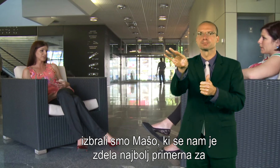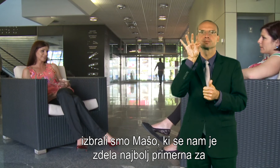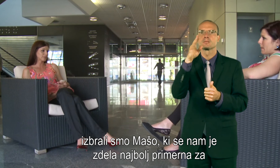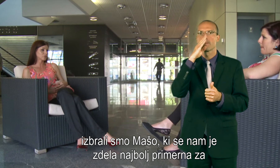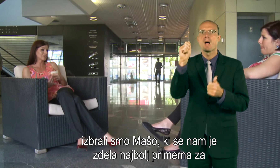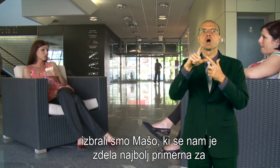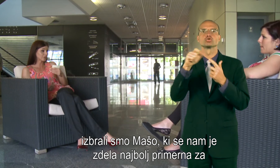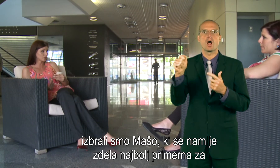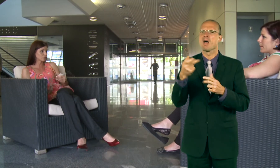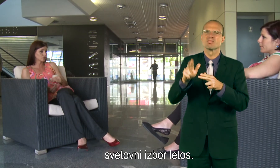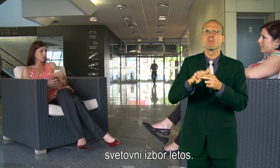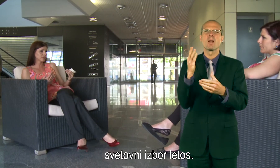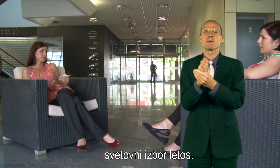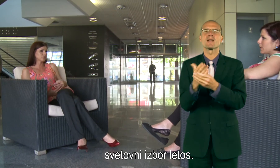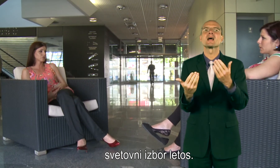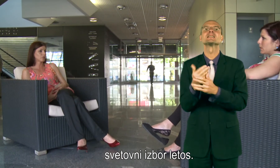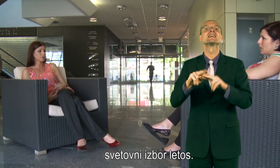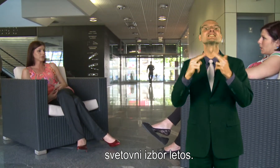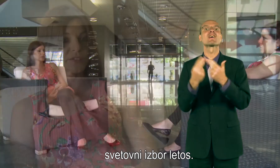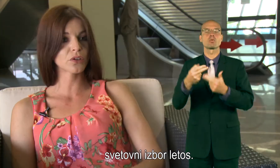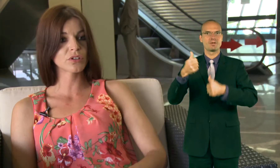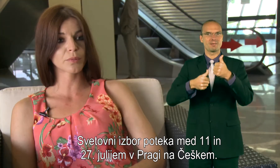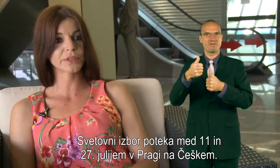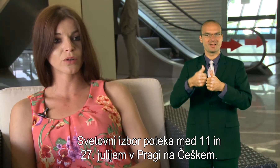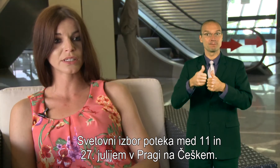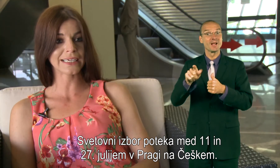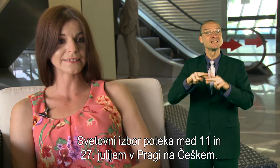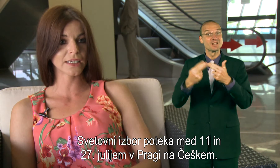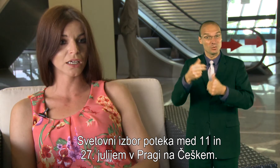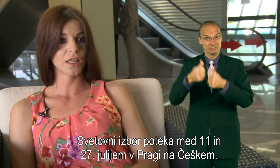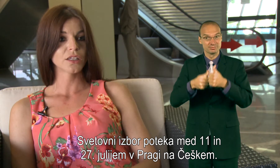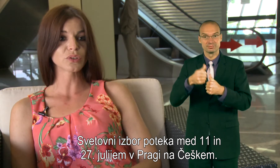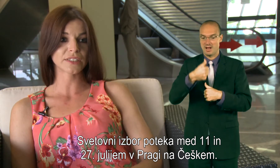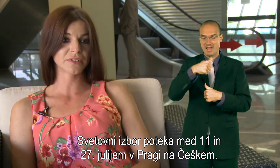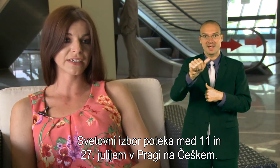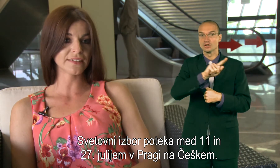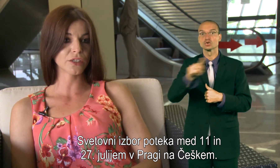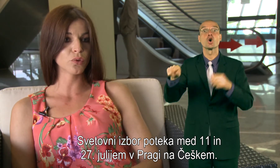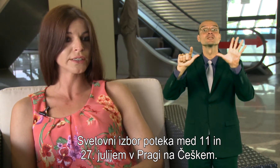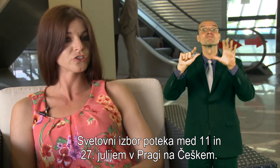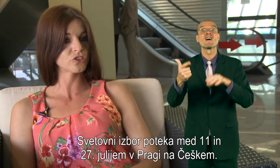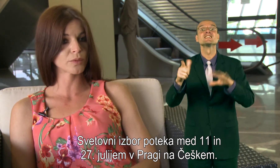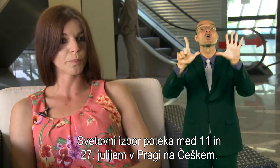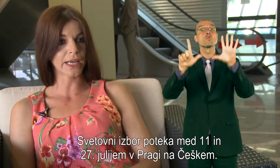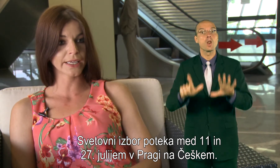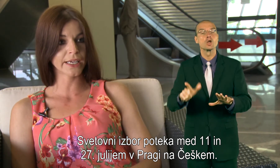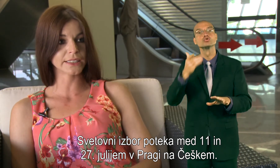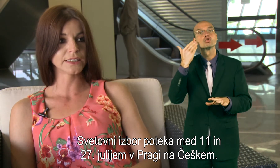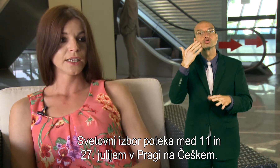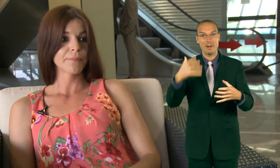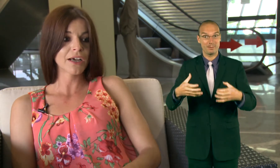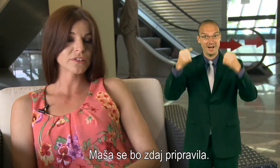se nam je zdela najbolj primerna za svetovni izbor letos. Svetovni izbor poteka od 11. do 27. julija na Češkem v